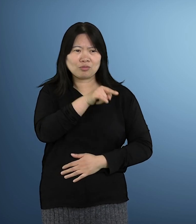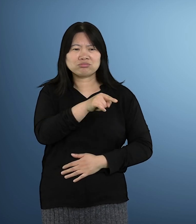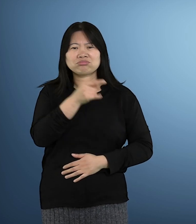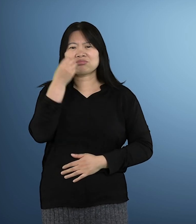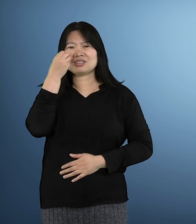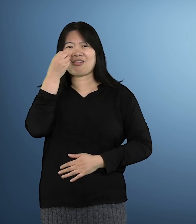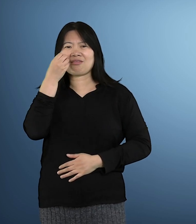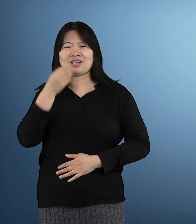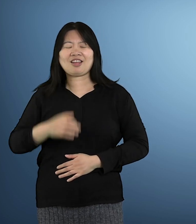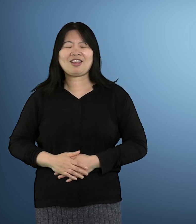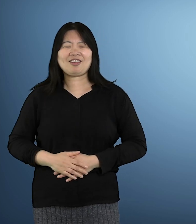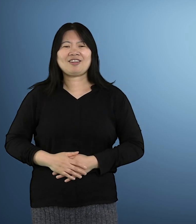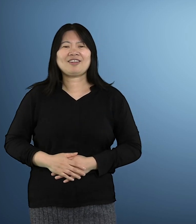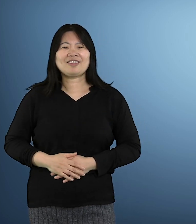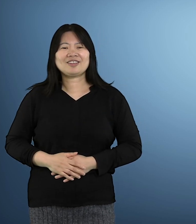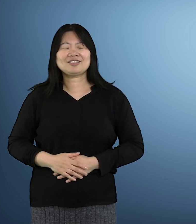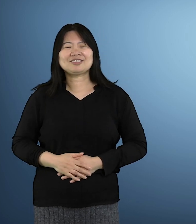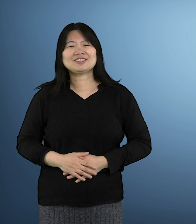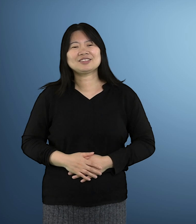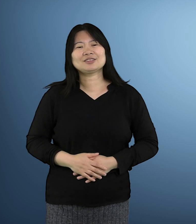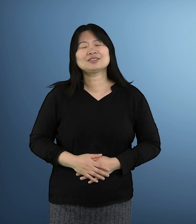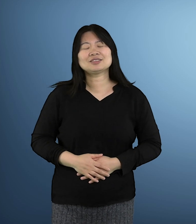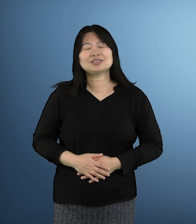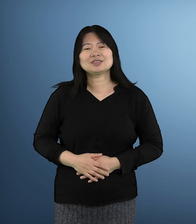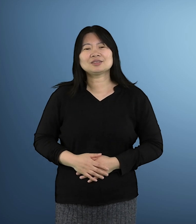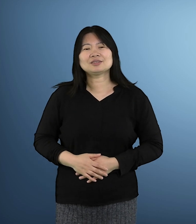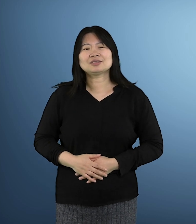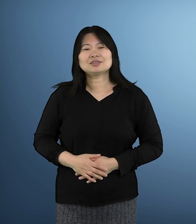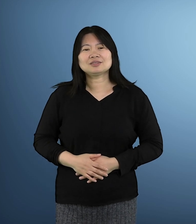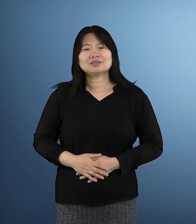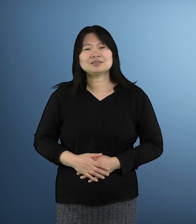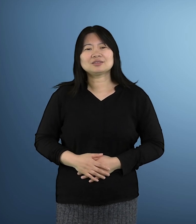수상한 거예요. 그건 이상한 거예요.